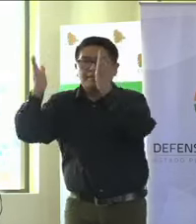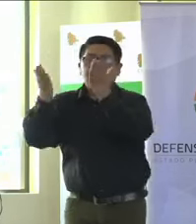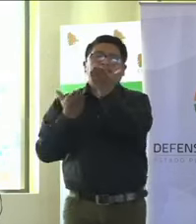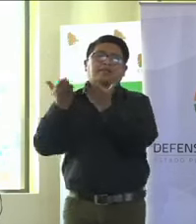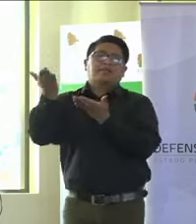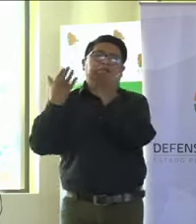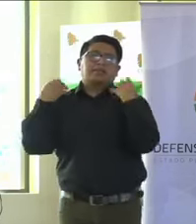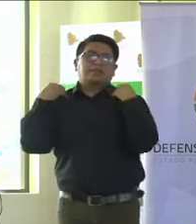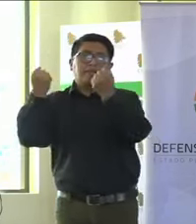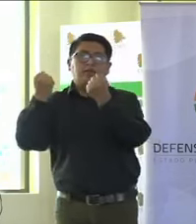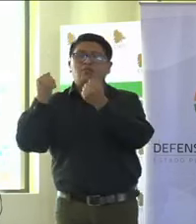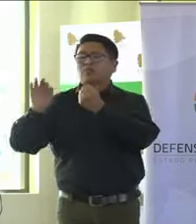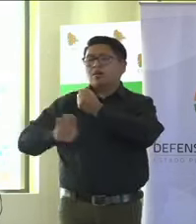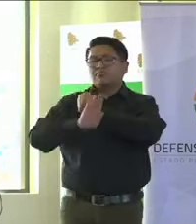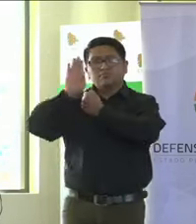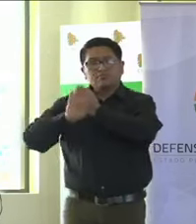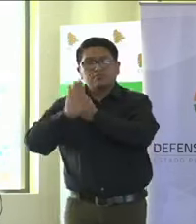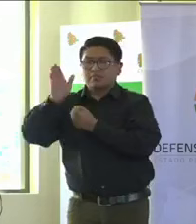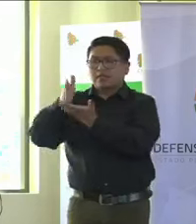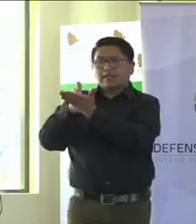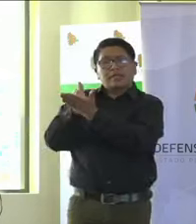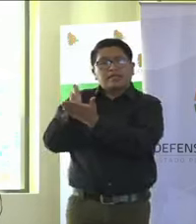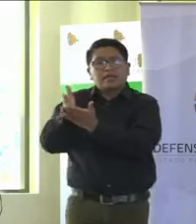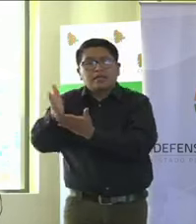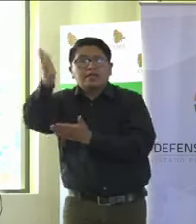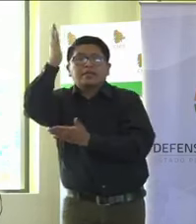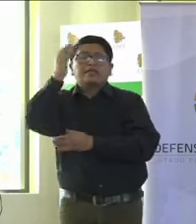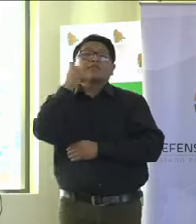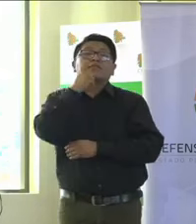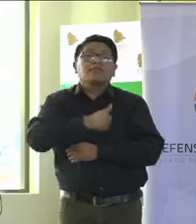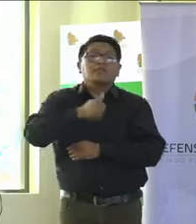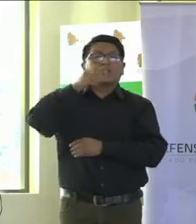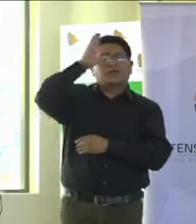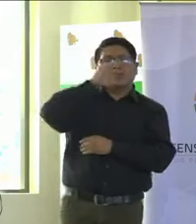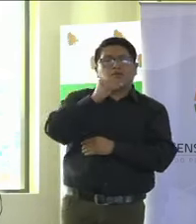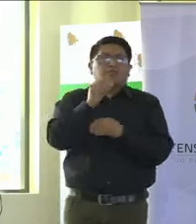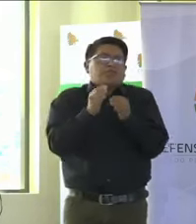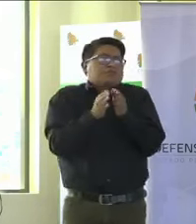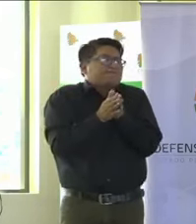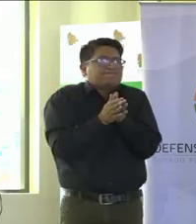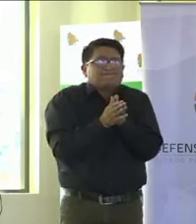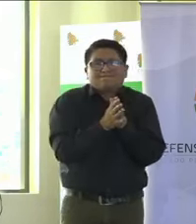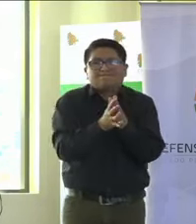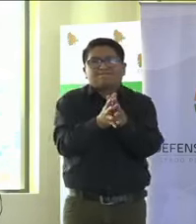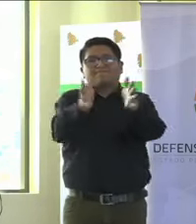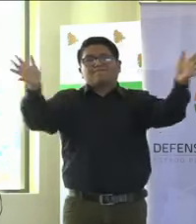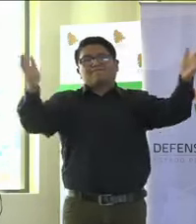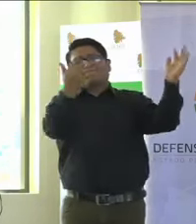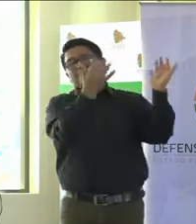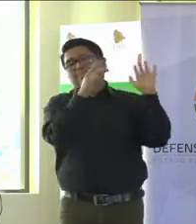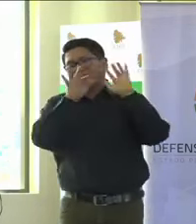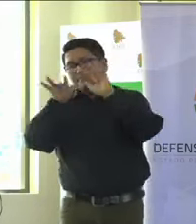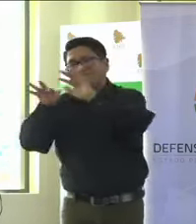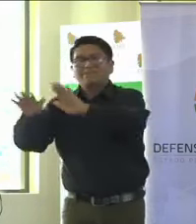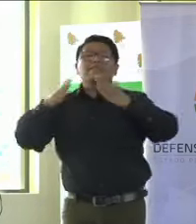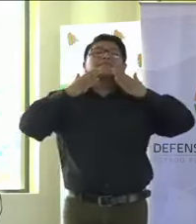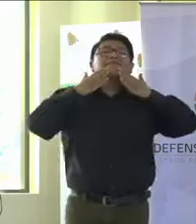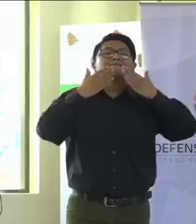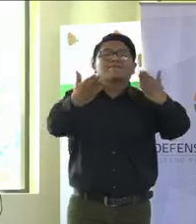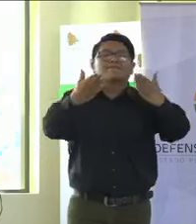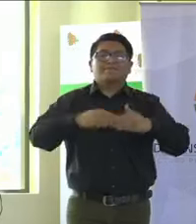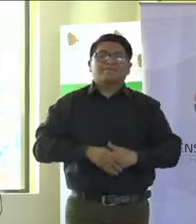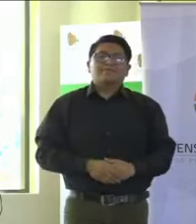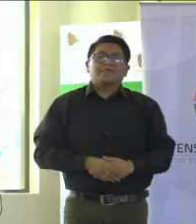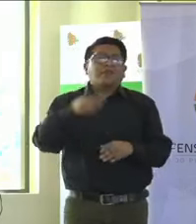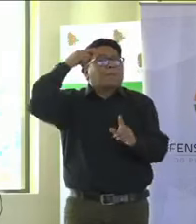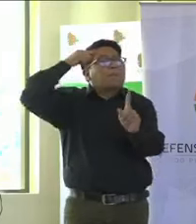garantía y de protección de los derechos de las mujeres, los hombres, la población que acude a este centro. Muchísimas gracias. Que